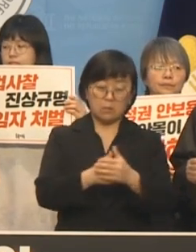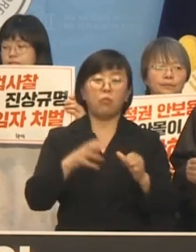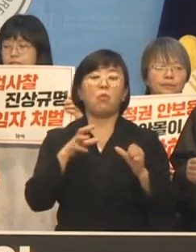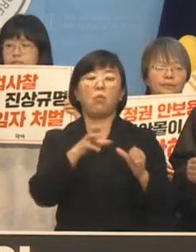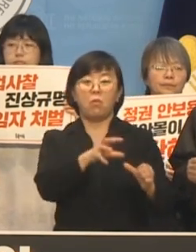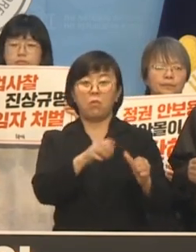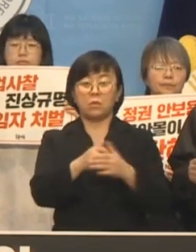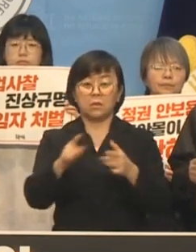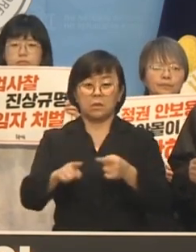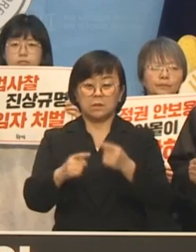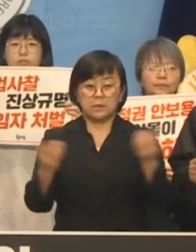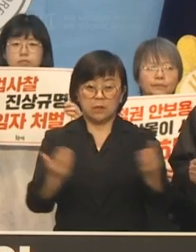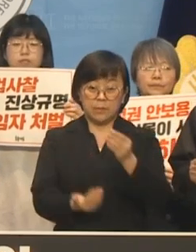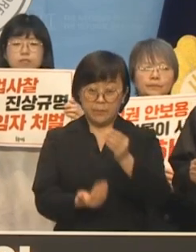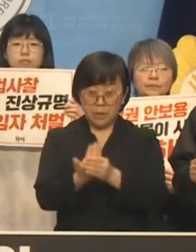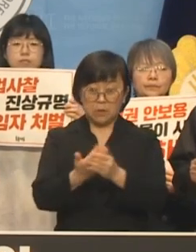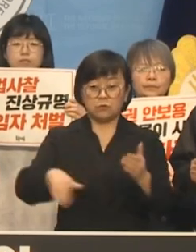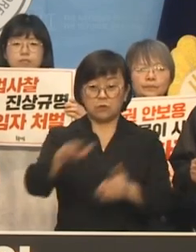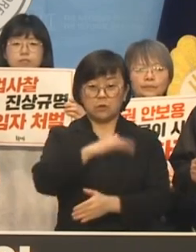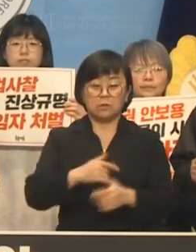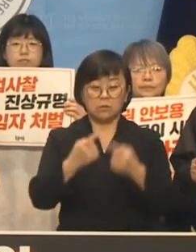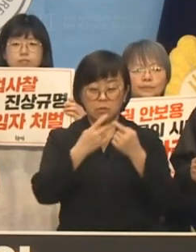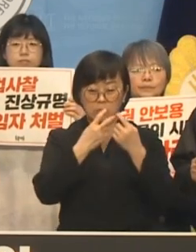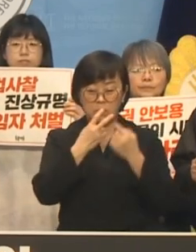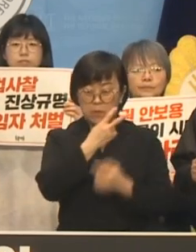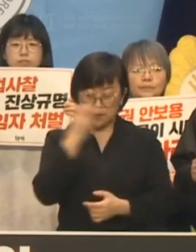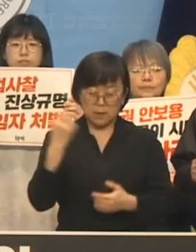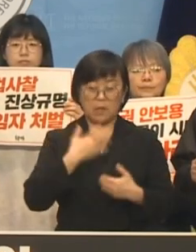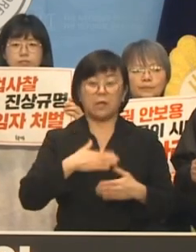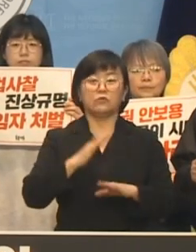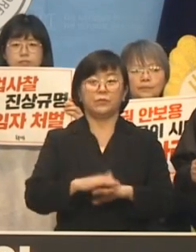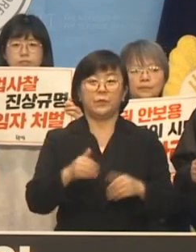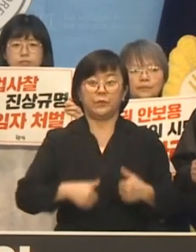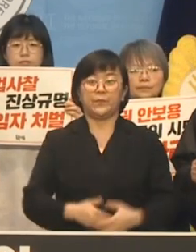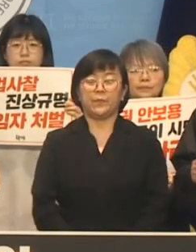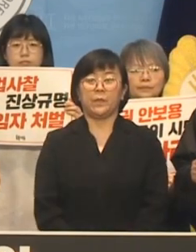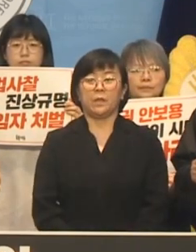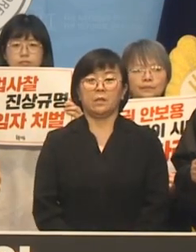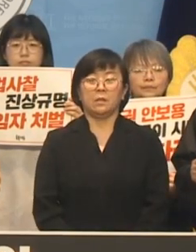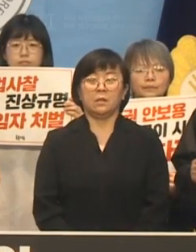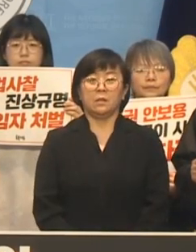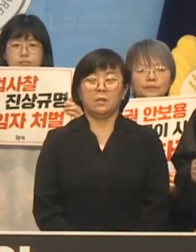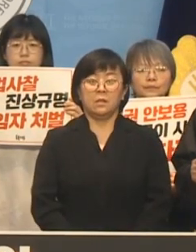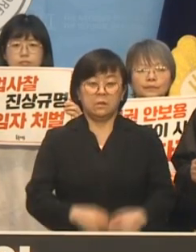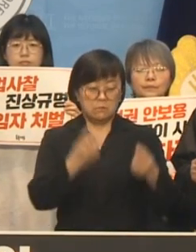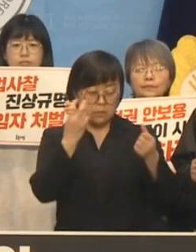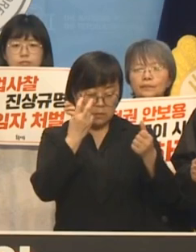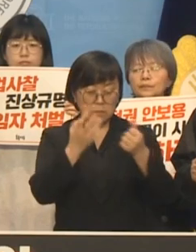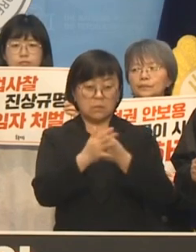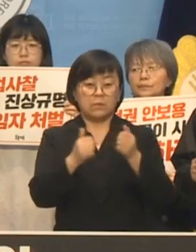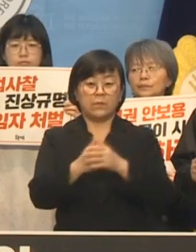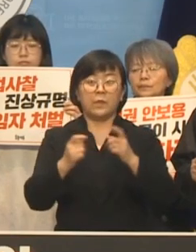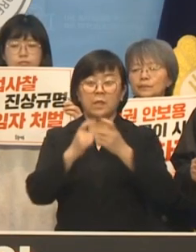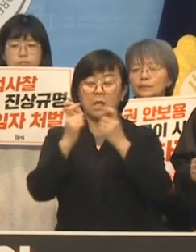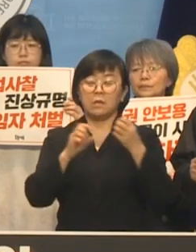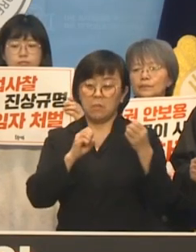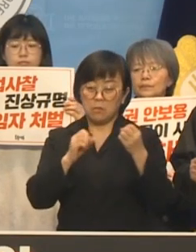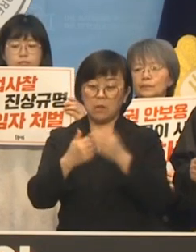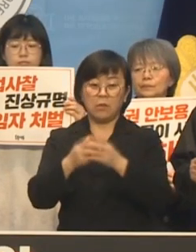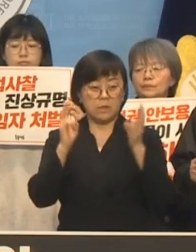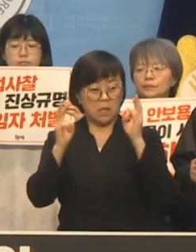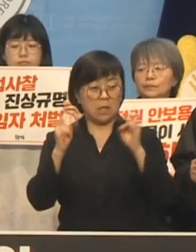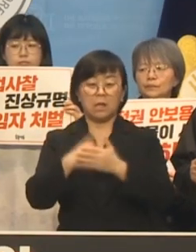폭력적인 그런 사건인 것을 우리는 똑똑히 알아야 합니다. 일거수일투족, 사단, 직장에서의